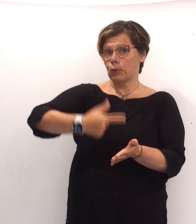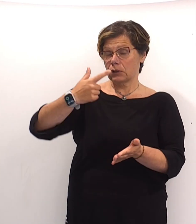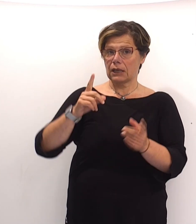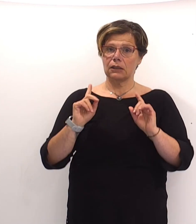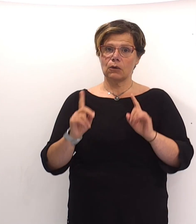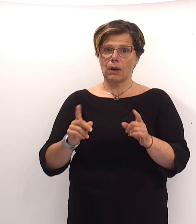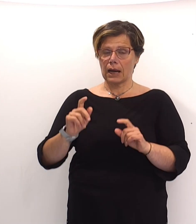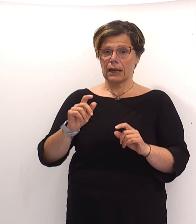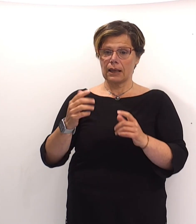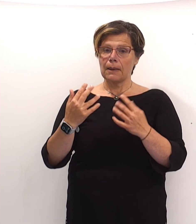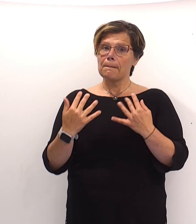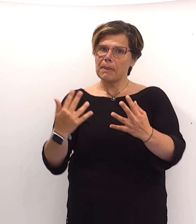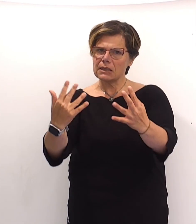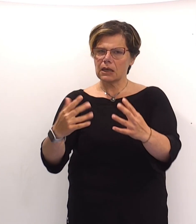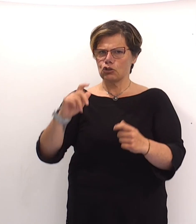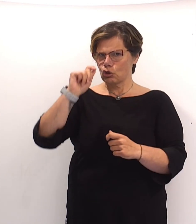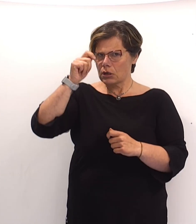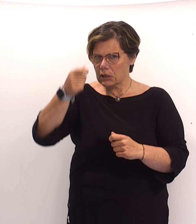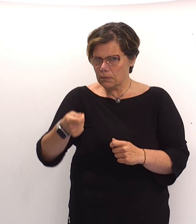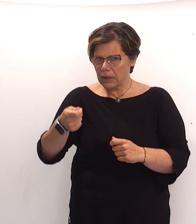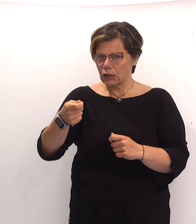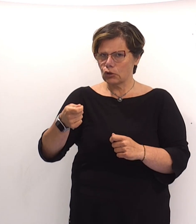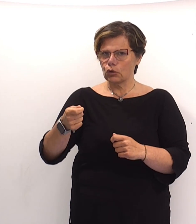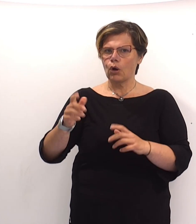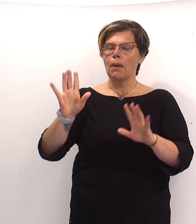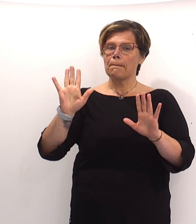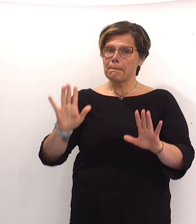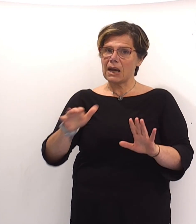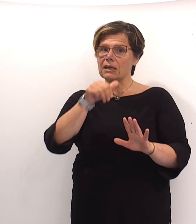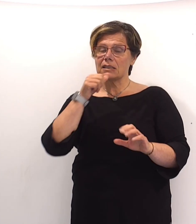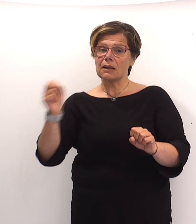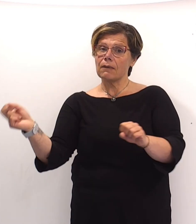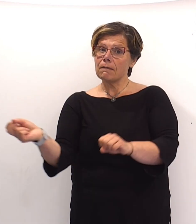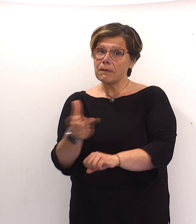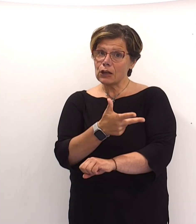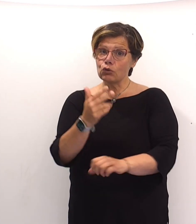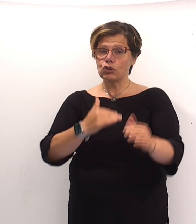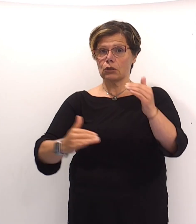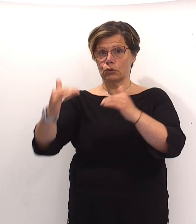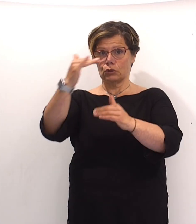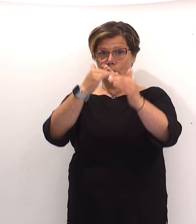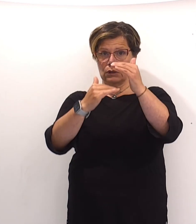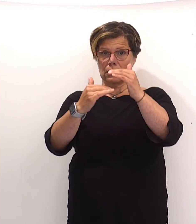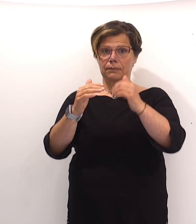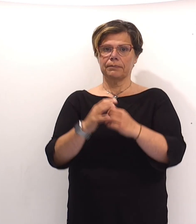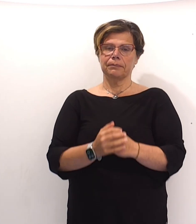rispetto per il paesaggio e nel contempo la velocizzazione della ricostruzione.